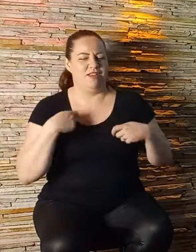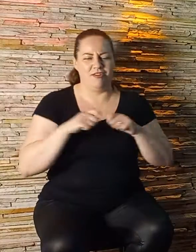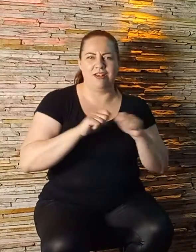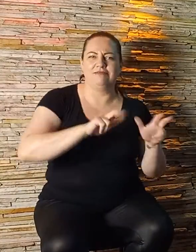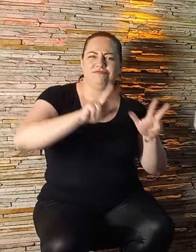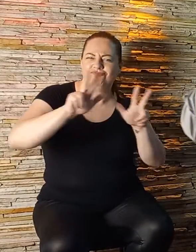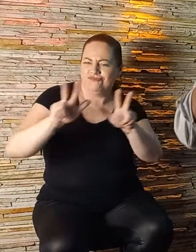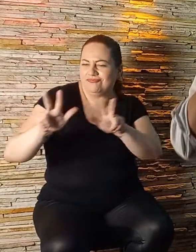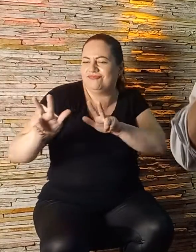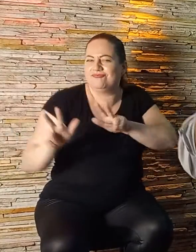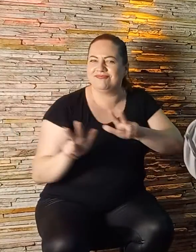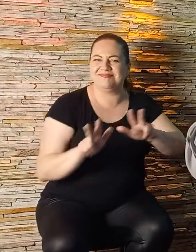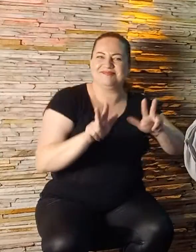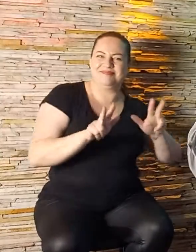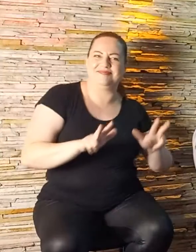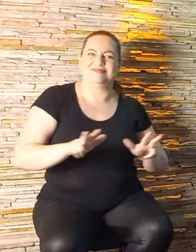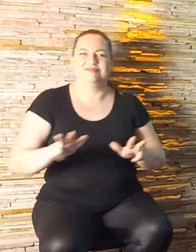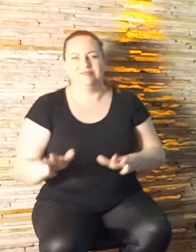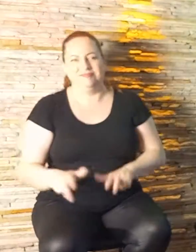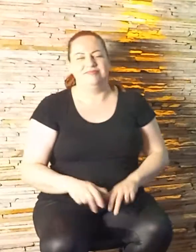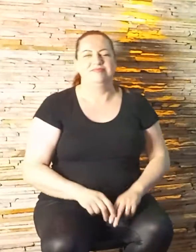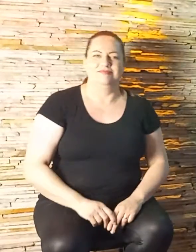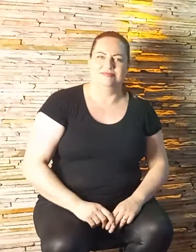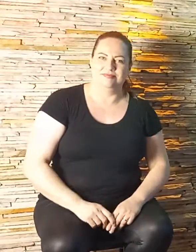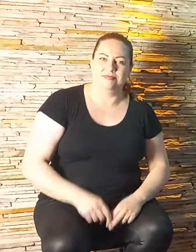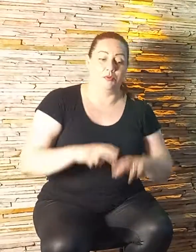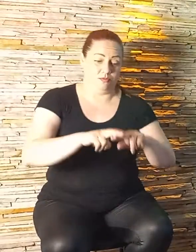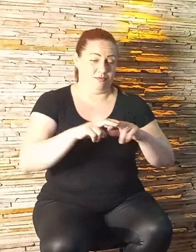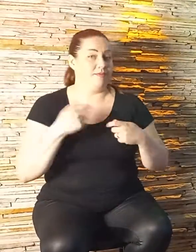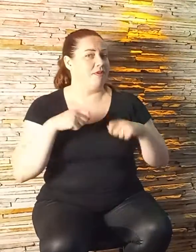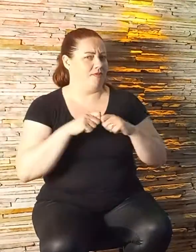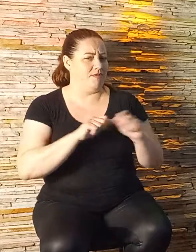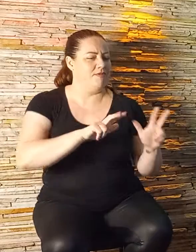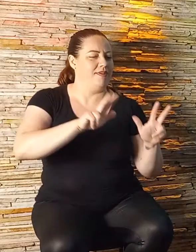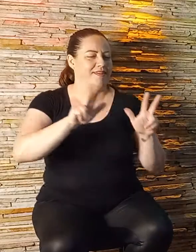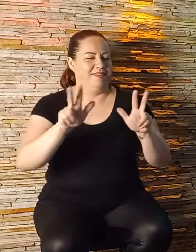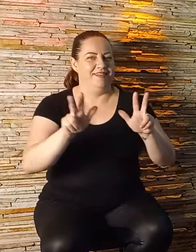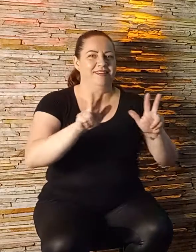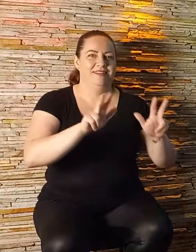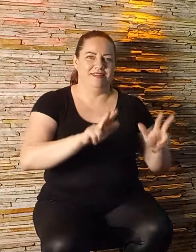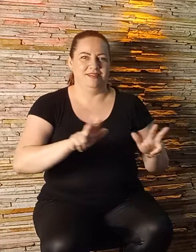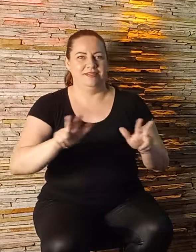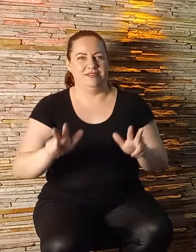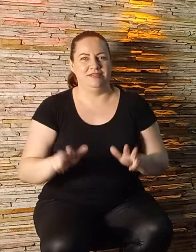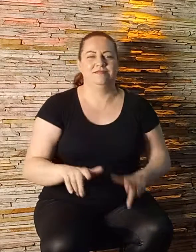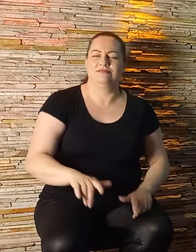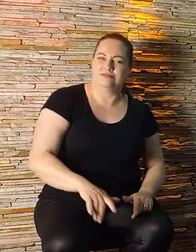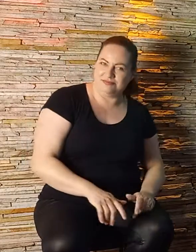isso que eu faço é escreve quando está completamente Beto e é por isso que eu faço é